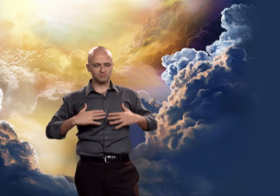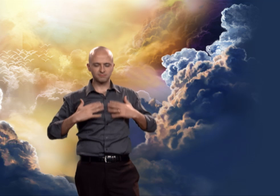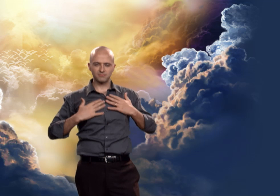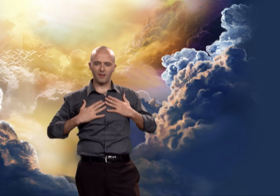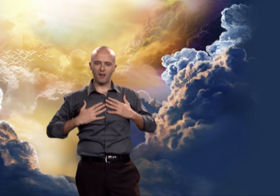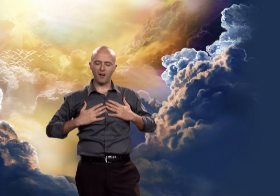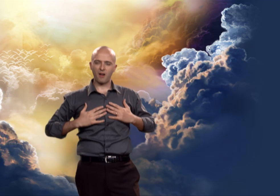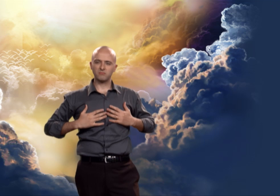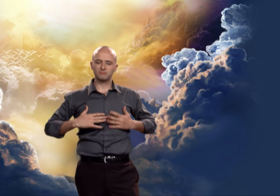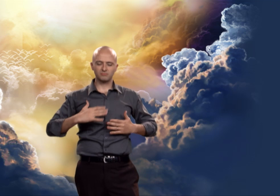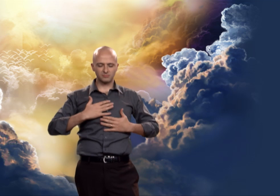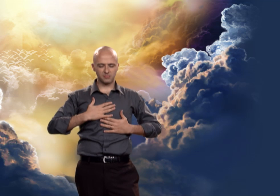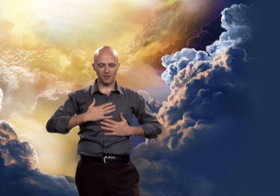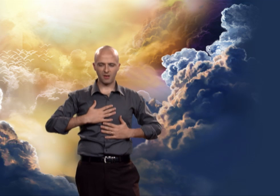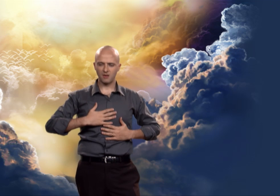Ceticismo em relação à Bíblia.